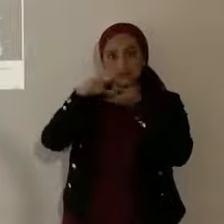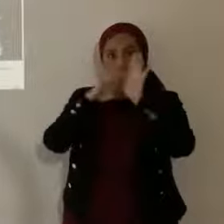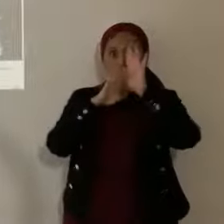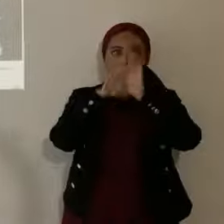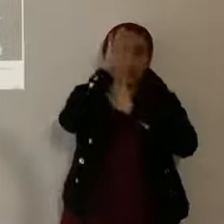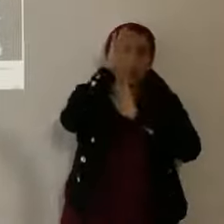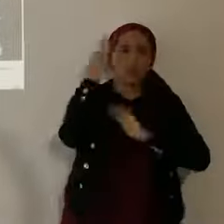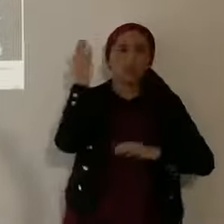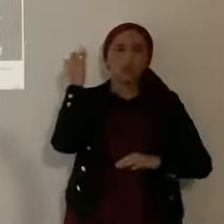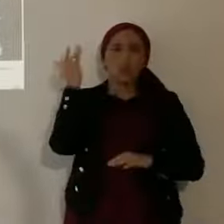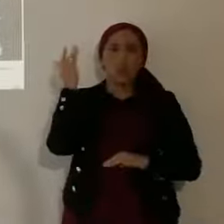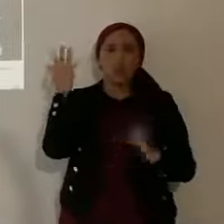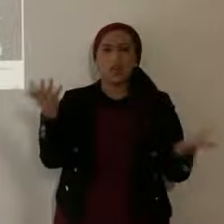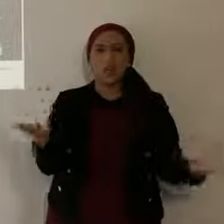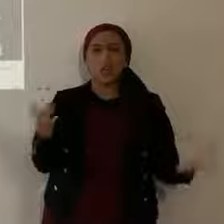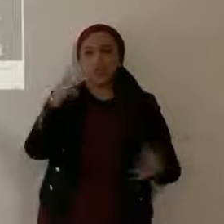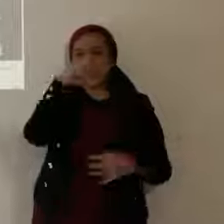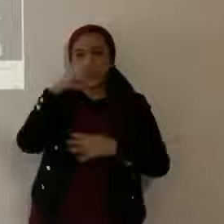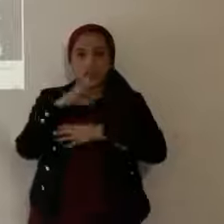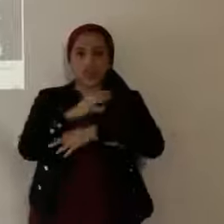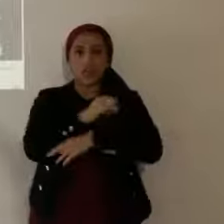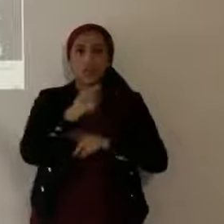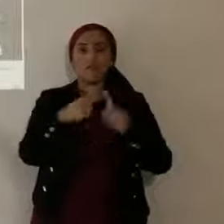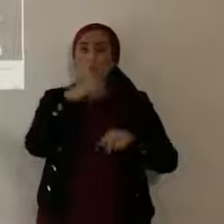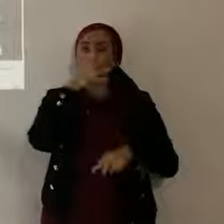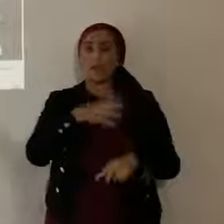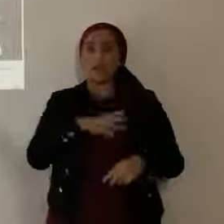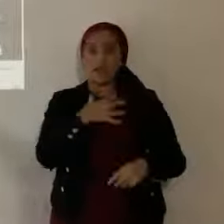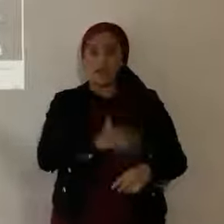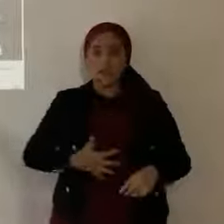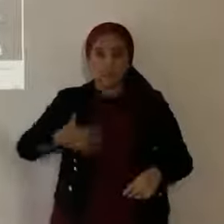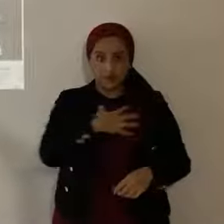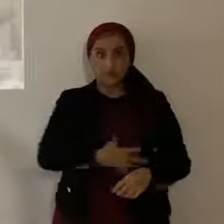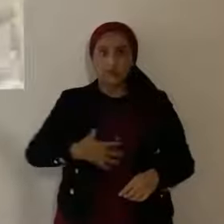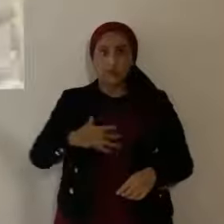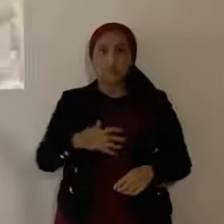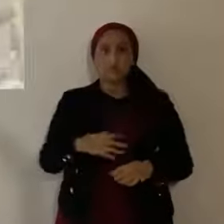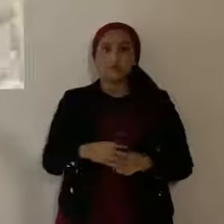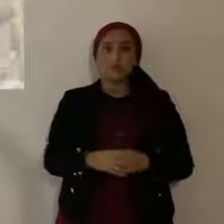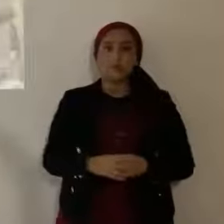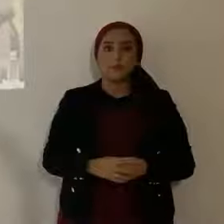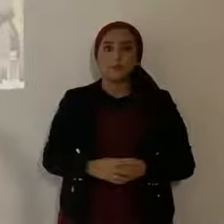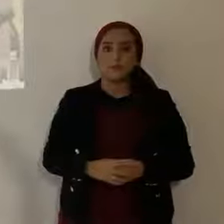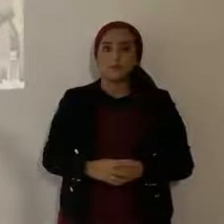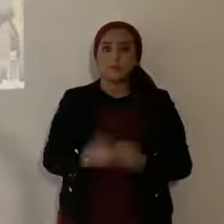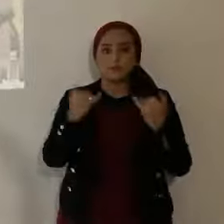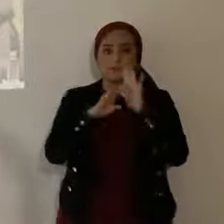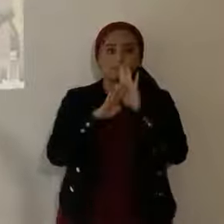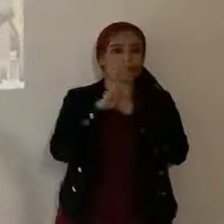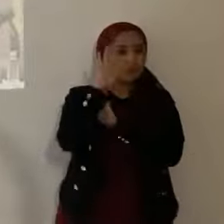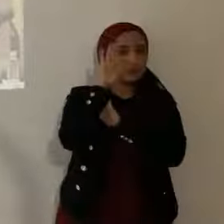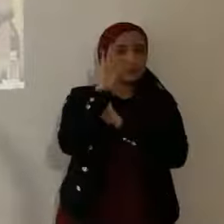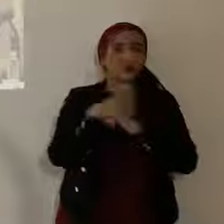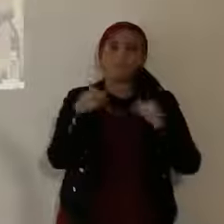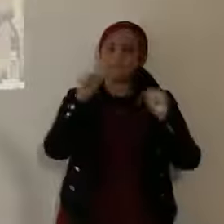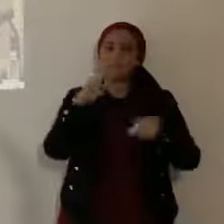¿Por qué? Porque el cáncer de mama, toda gaba, el cáncer de mama se disparó. Y yo te lo puedo afirmar como